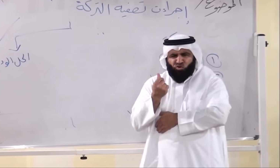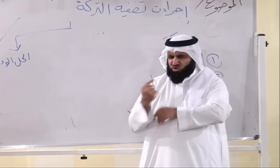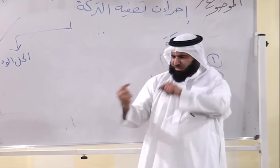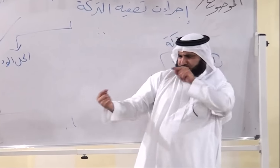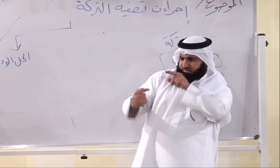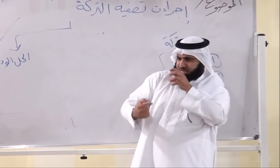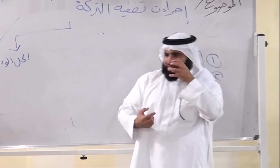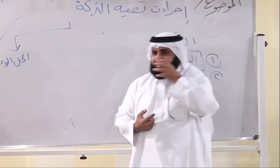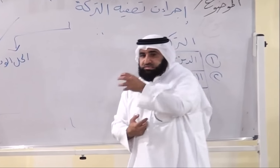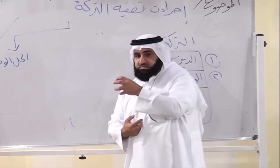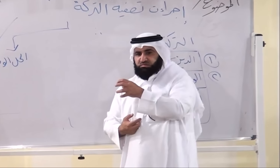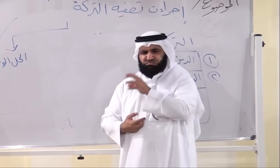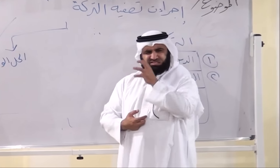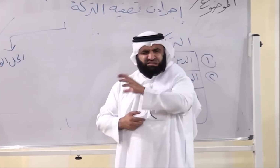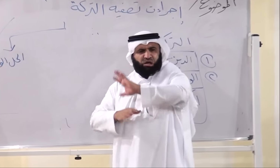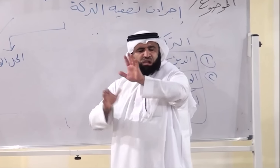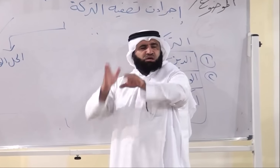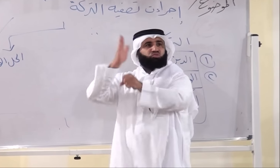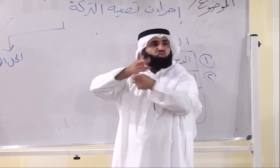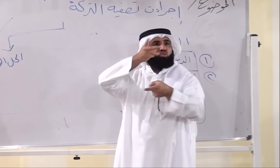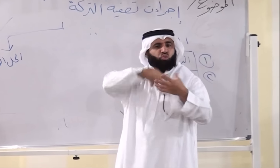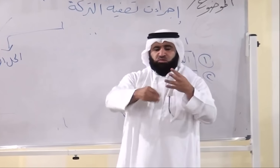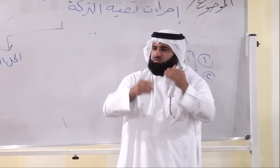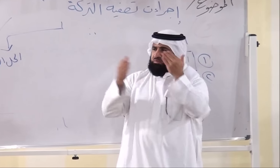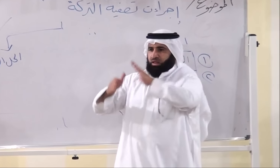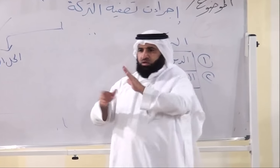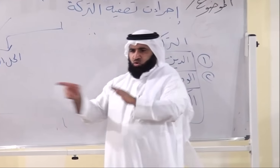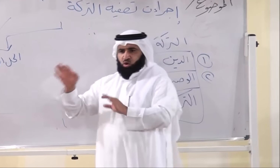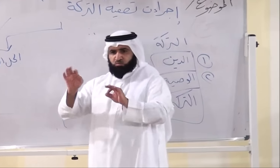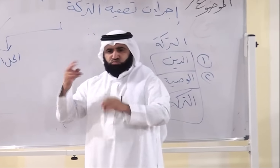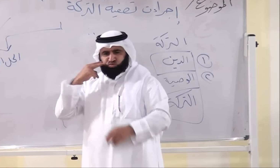لعداوة، يتحول لفرقة. والله يا اخوان انا